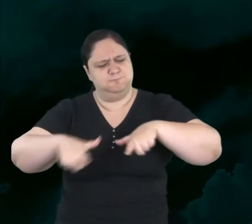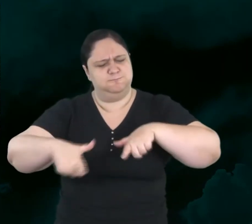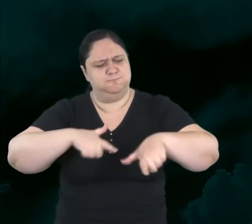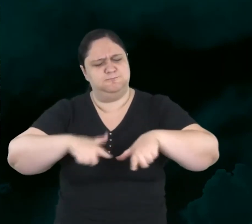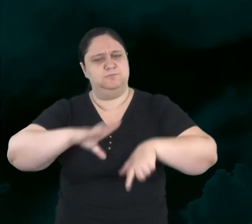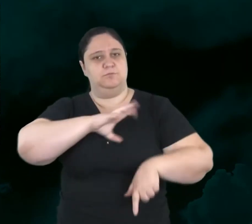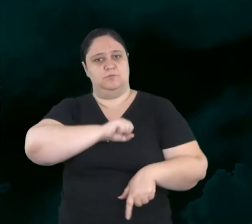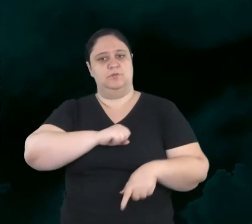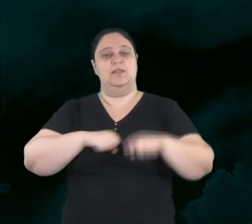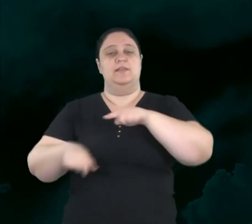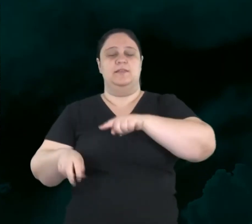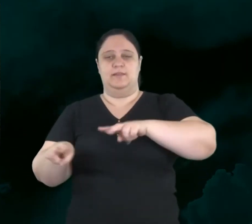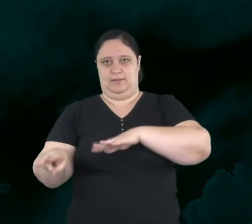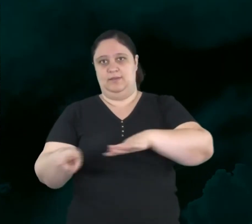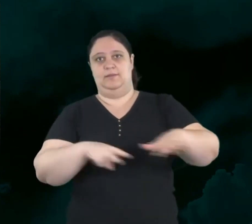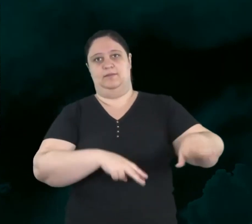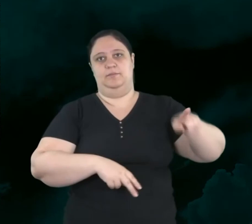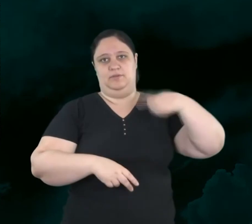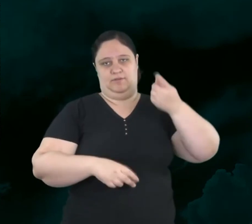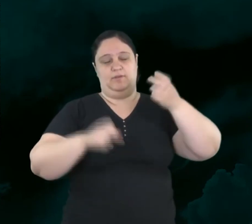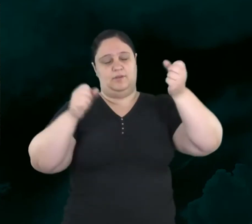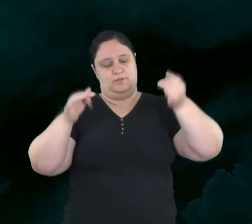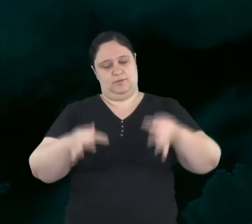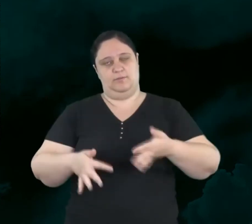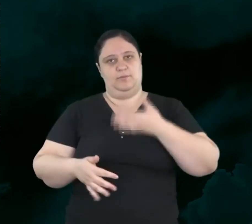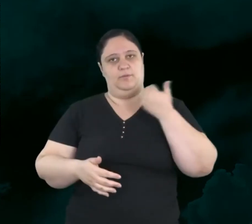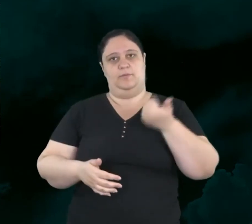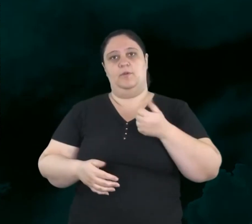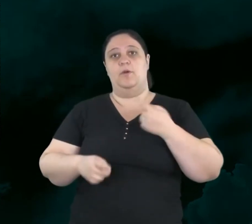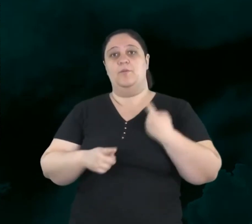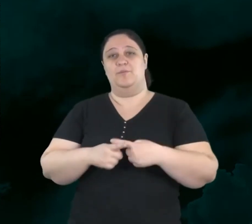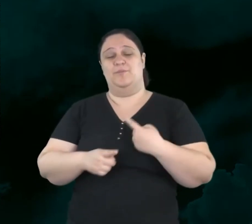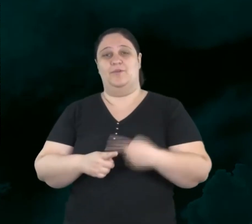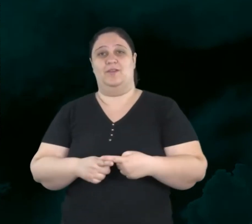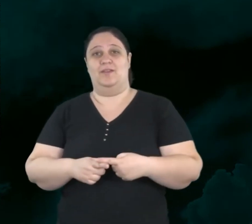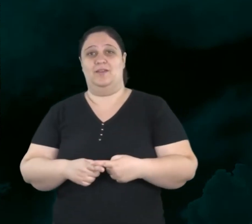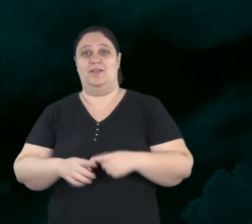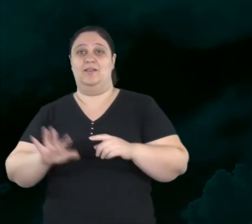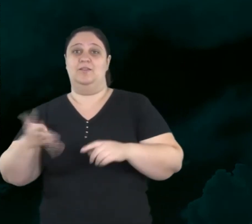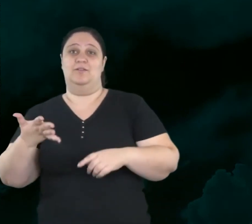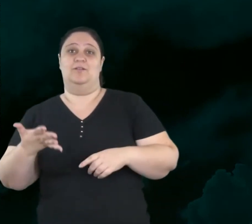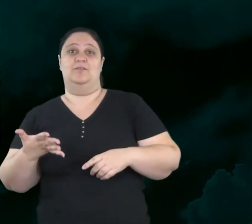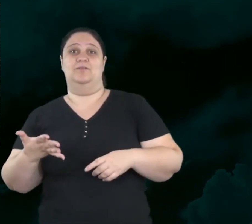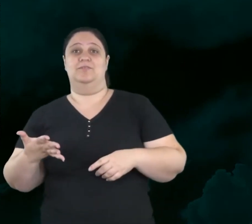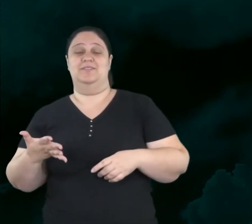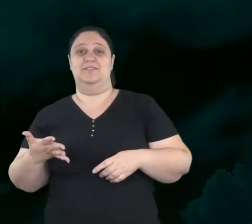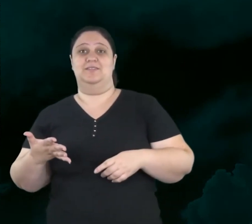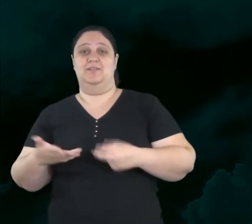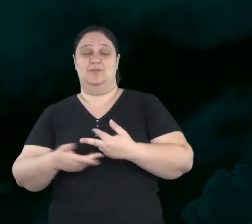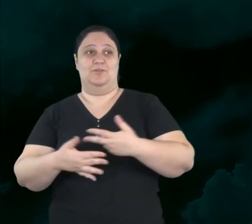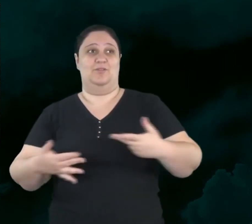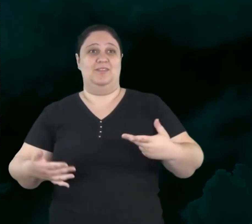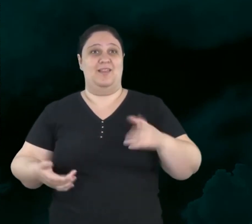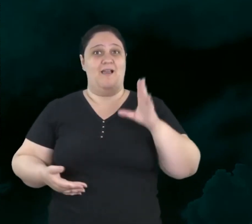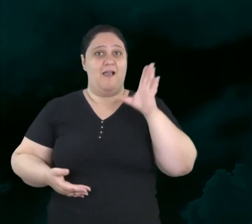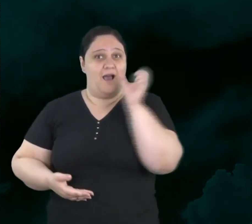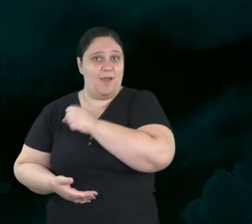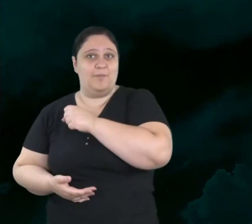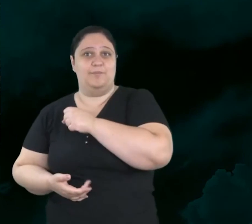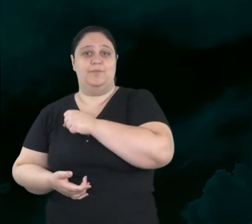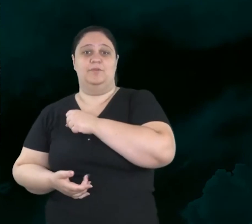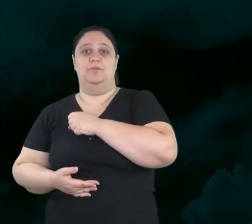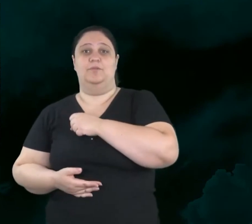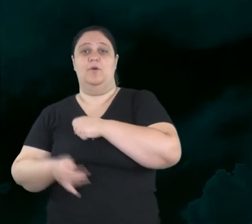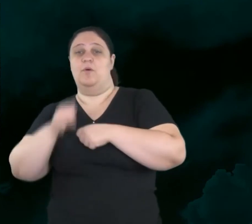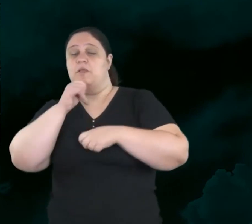que vem eu falo mais claramente sobre isso. As coisas estão acontecendo de uma maneira tão aceleradas, a situação da paz no